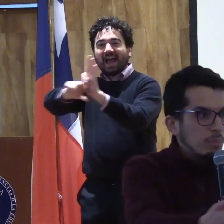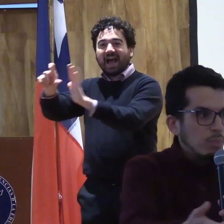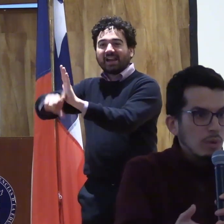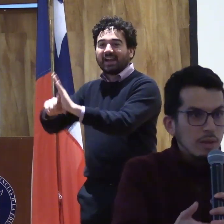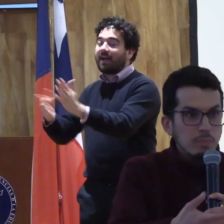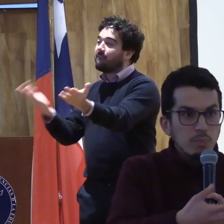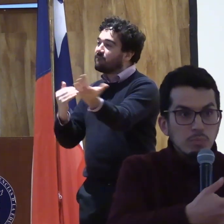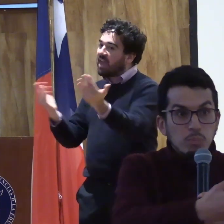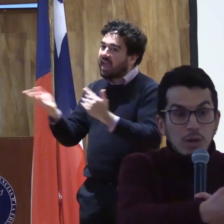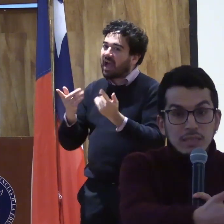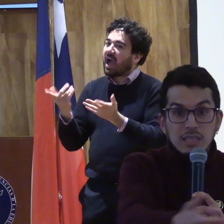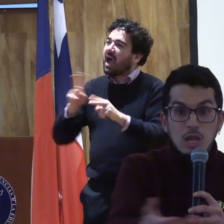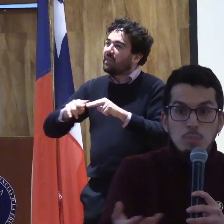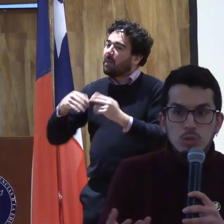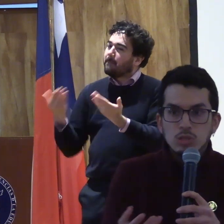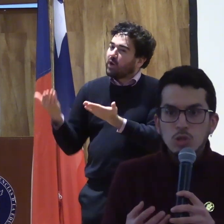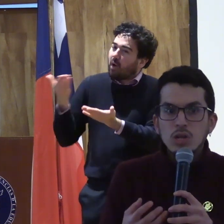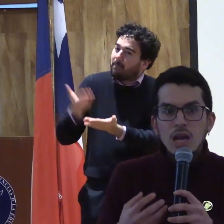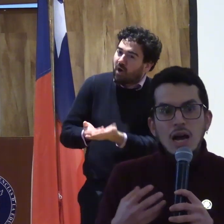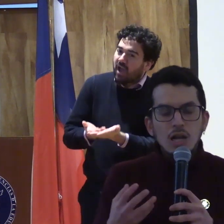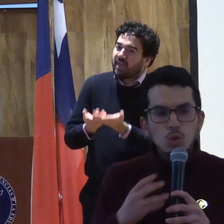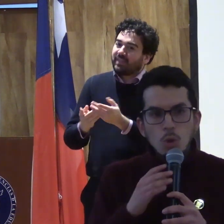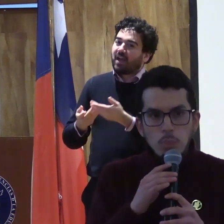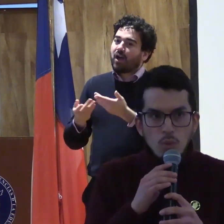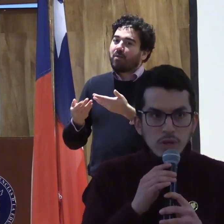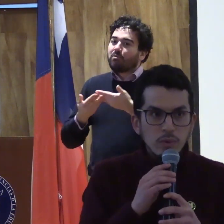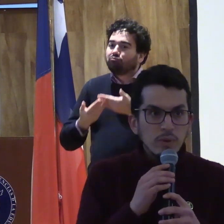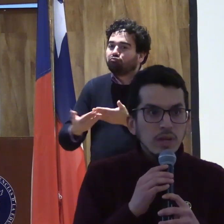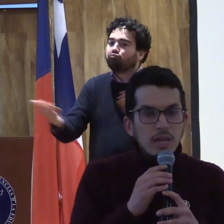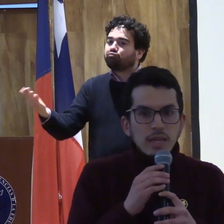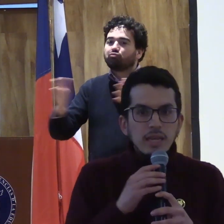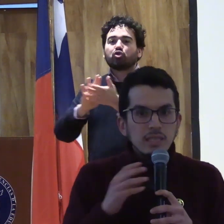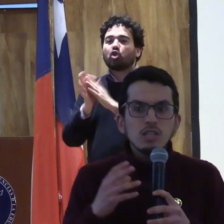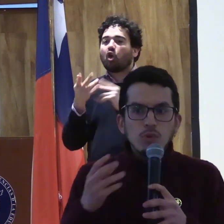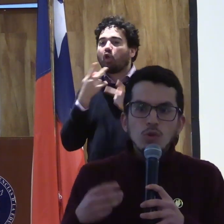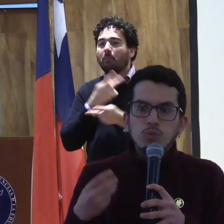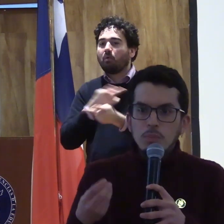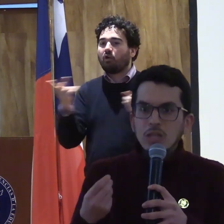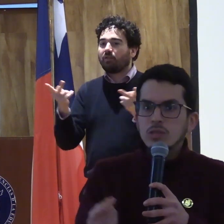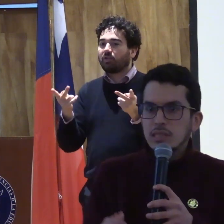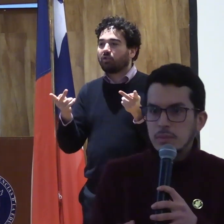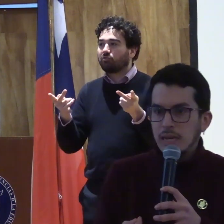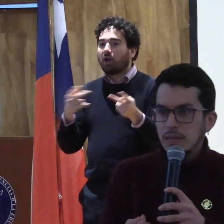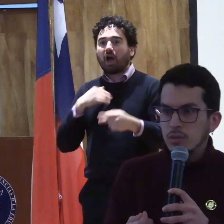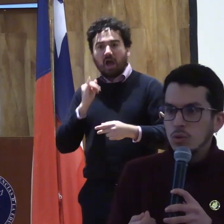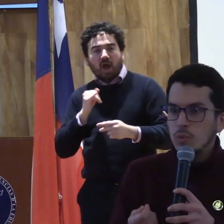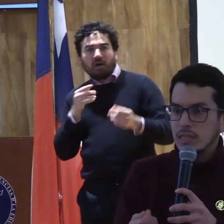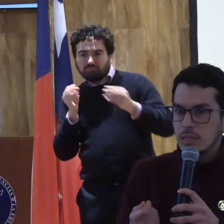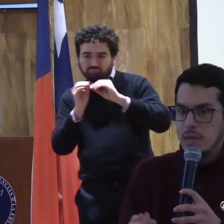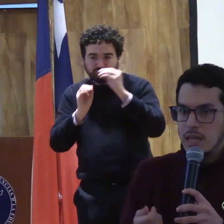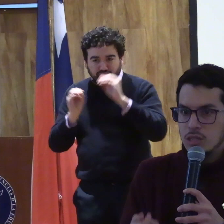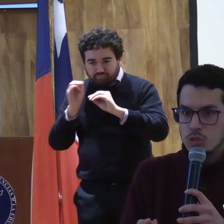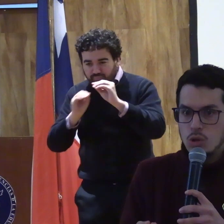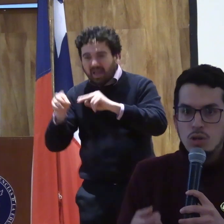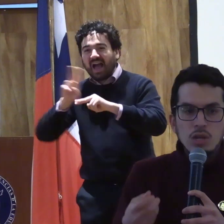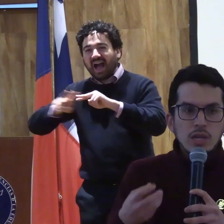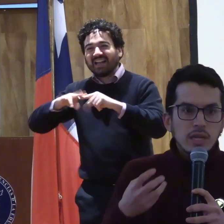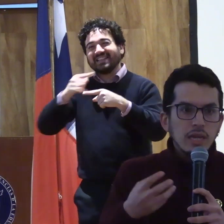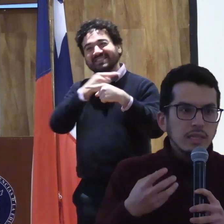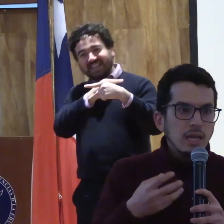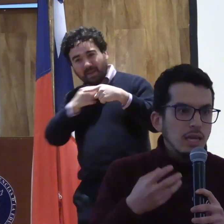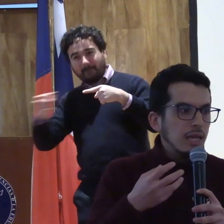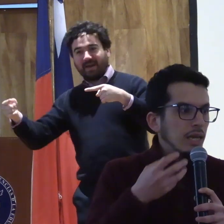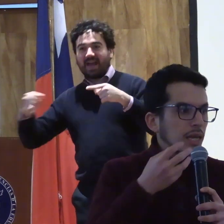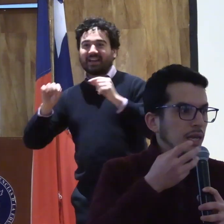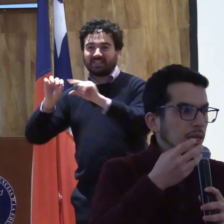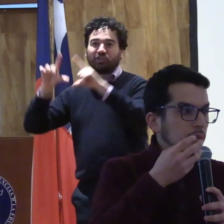pudieran ser puestas a disposición a todo el público. Y así se fue conformando esta semana, ¿no? Una Semana del Sol